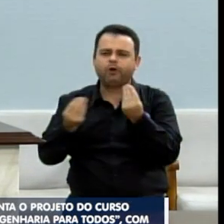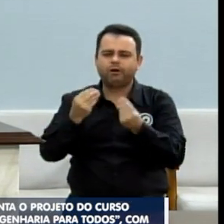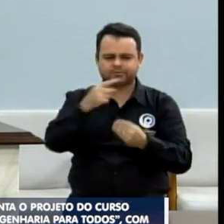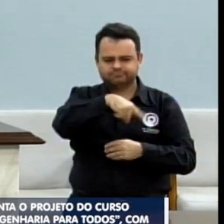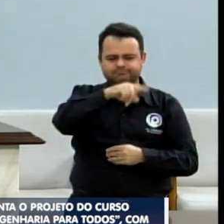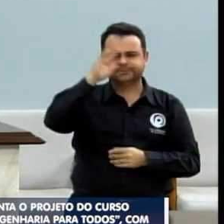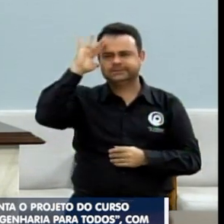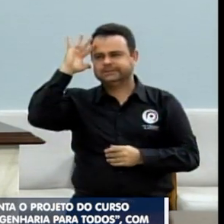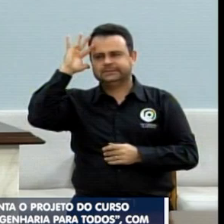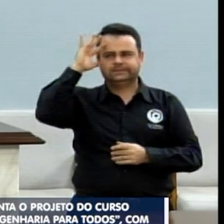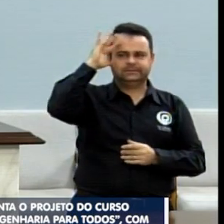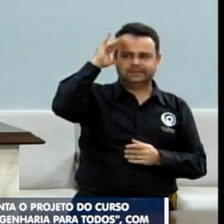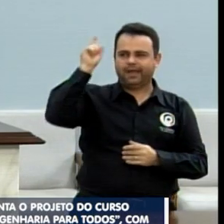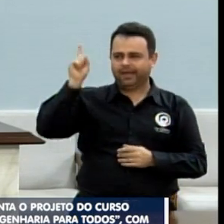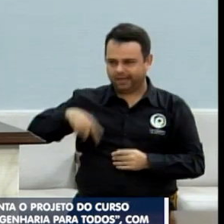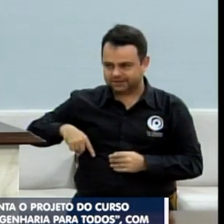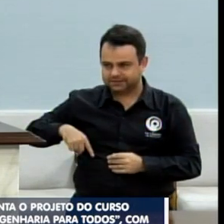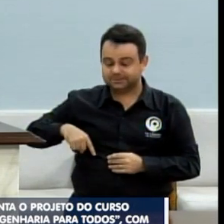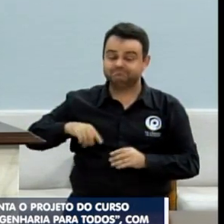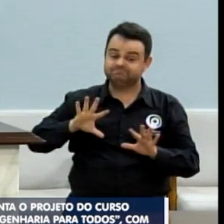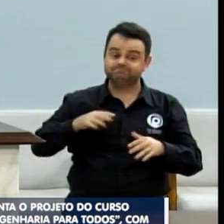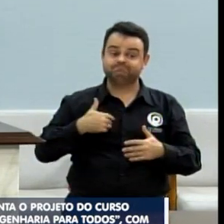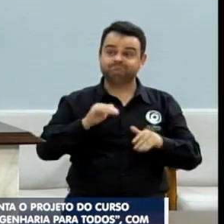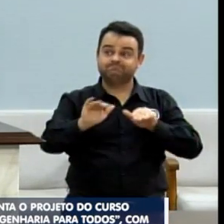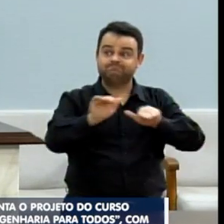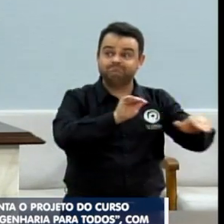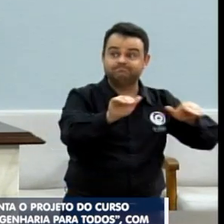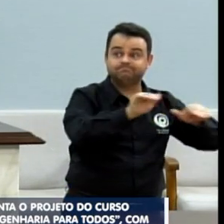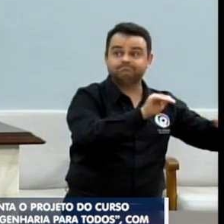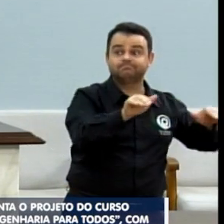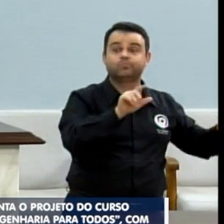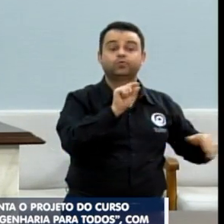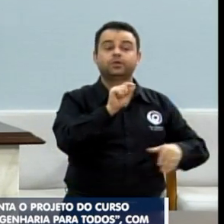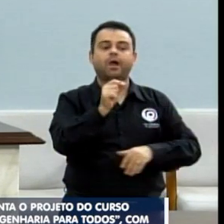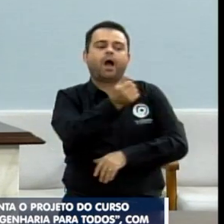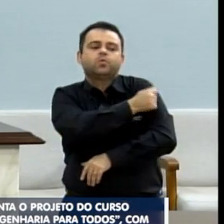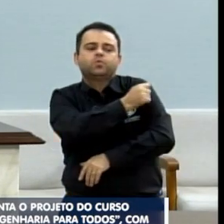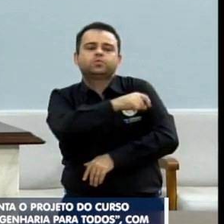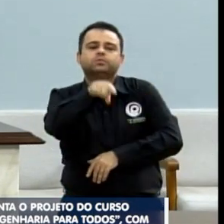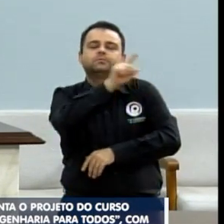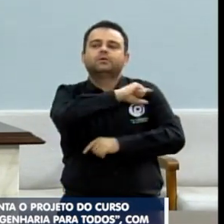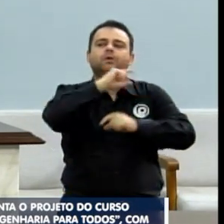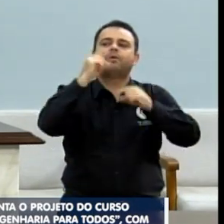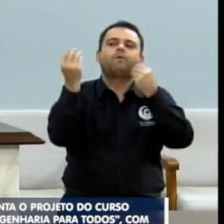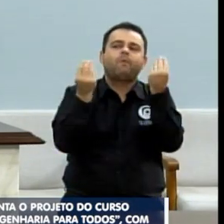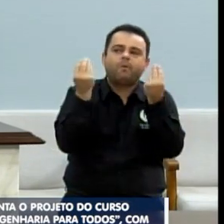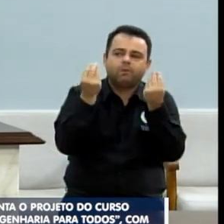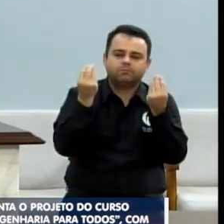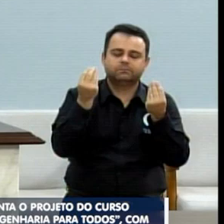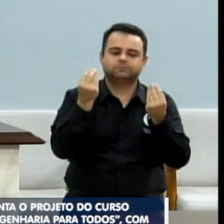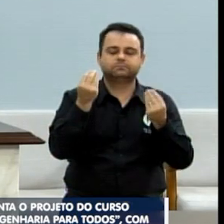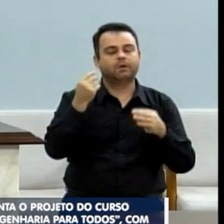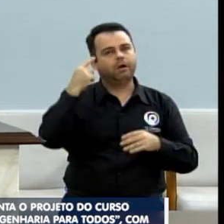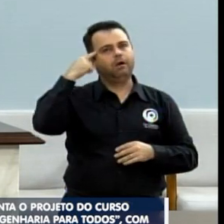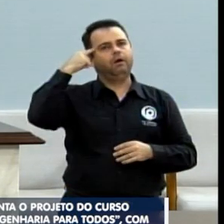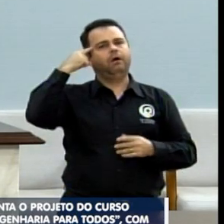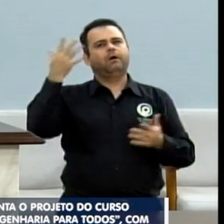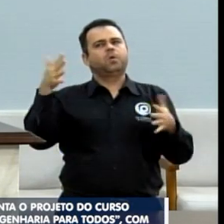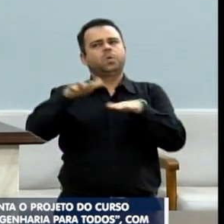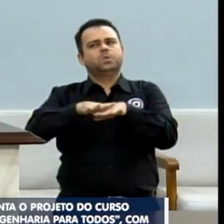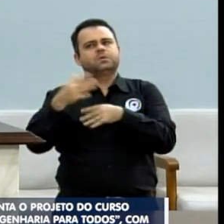isso, nós despertamos os nossos estudantes ações de inclusão, estudantes de outras áreas, como do direito,